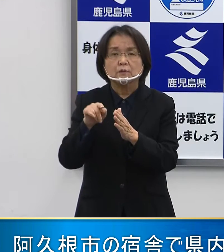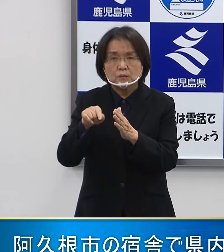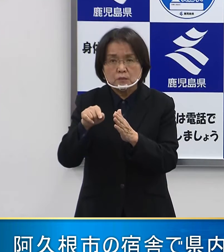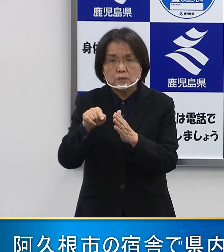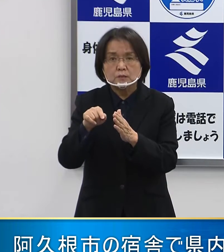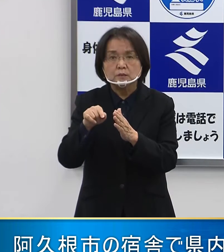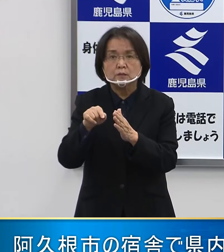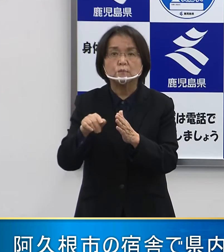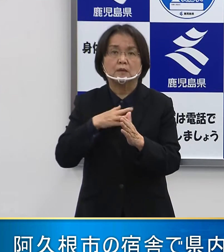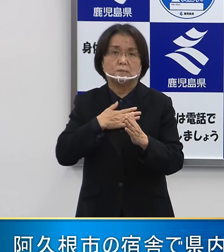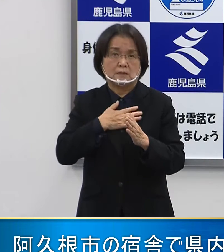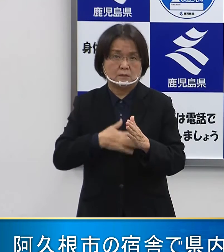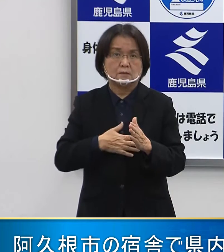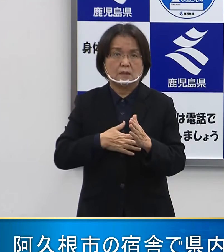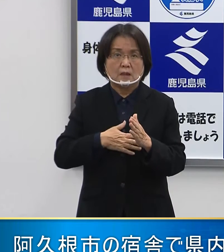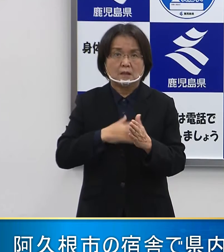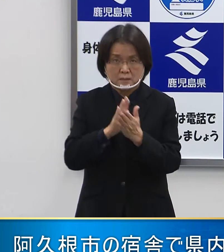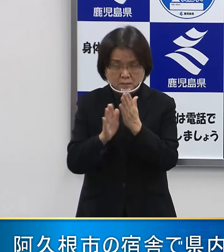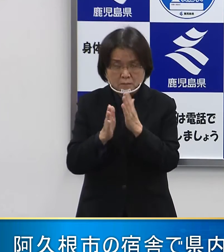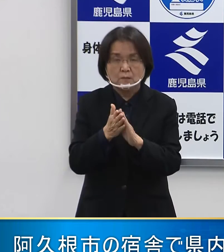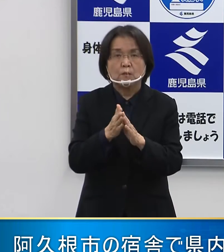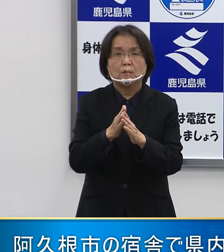お知らせいたします